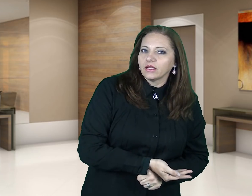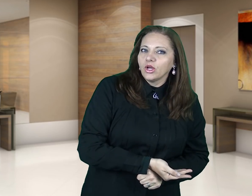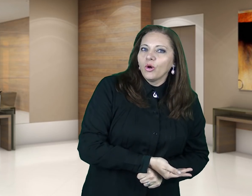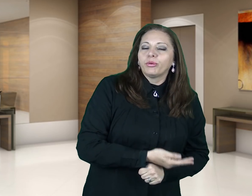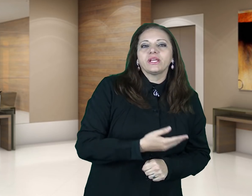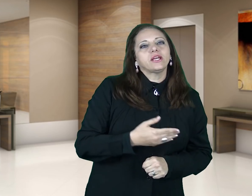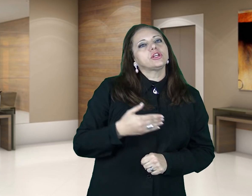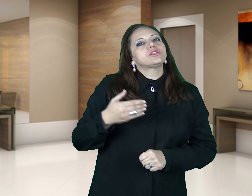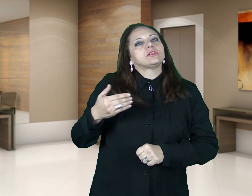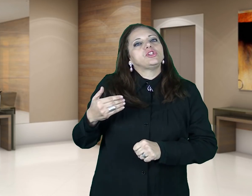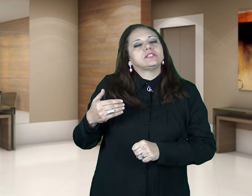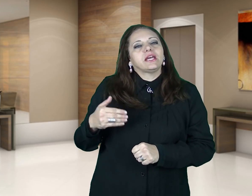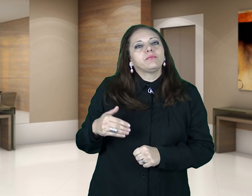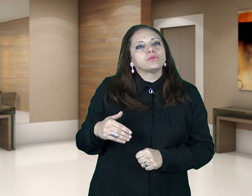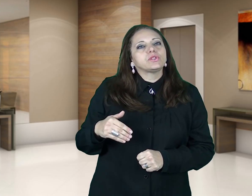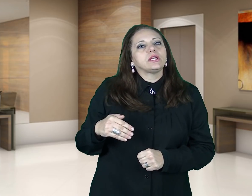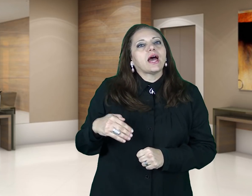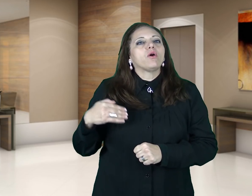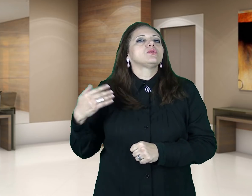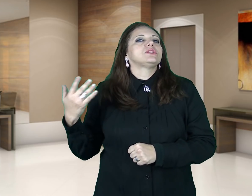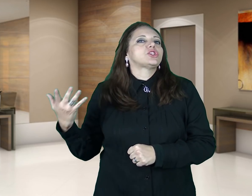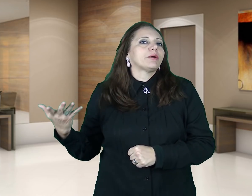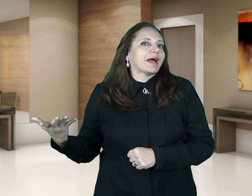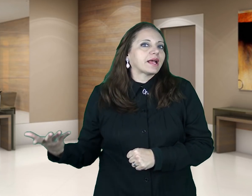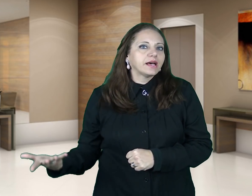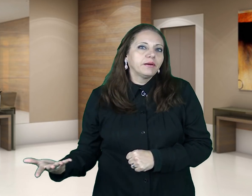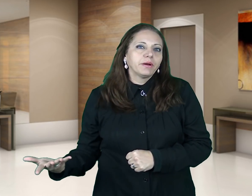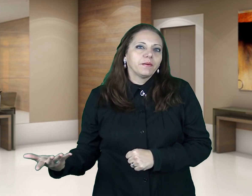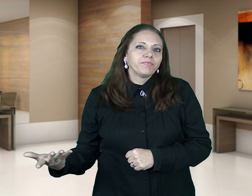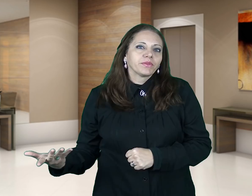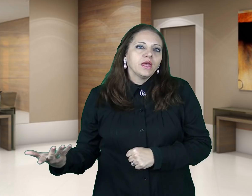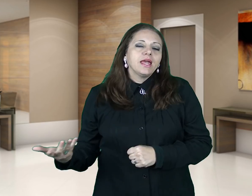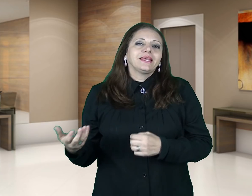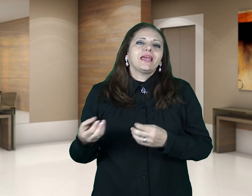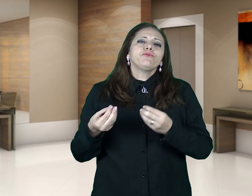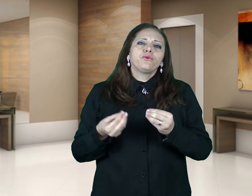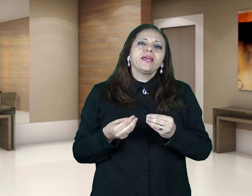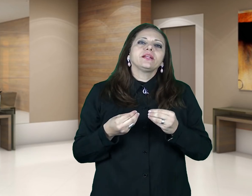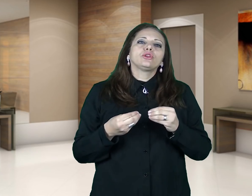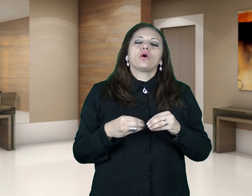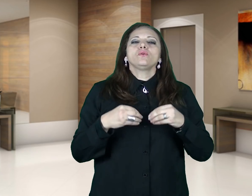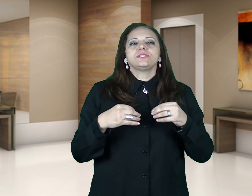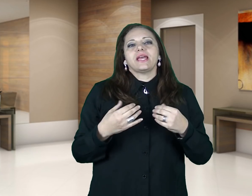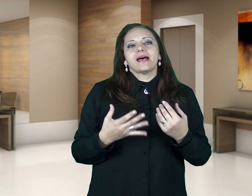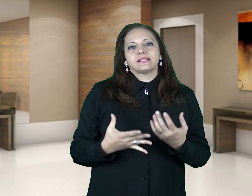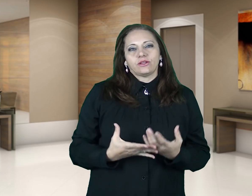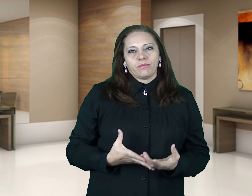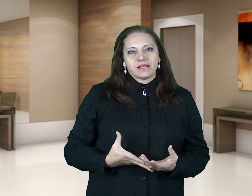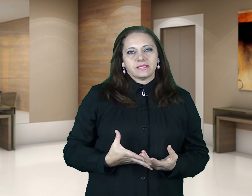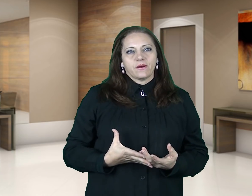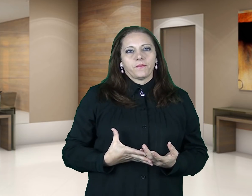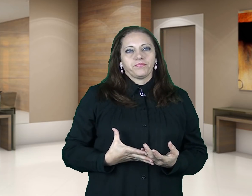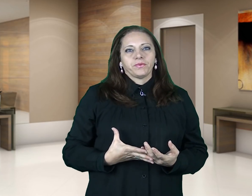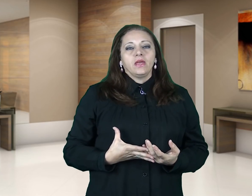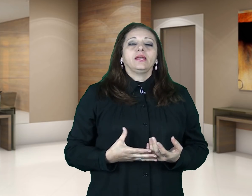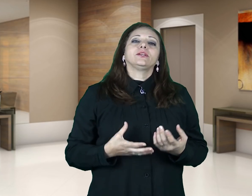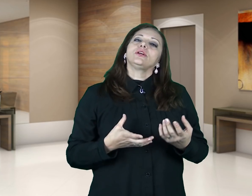parede? Por que nós dizemos que algo se chama cama? Quem foi que trouxe essa nomeação? Então